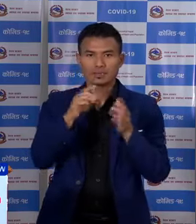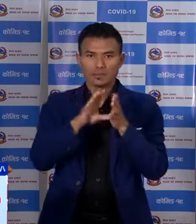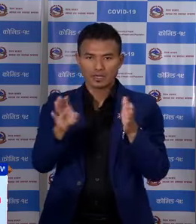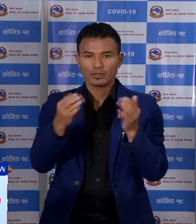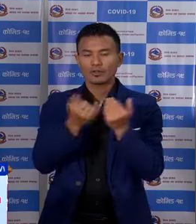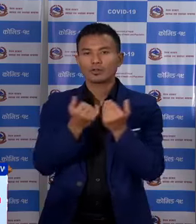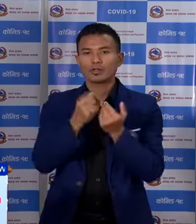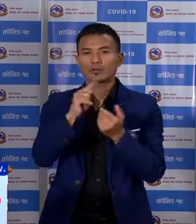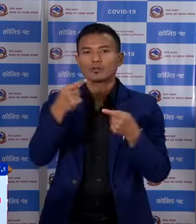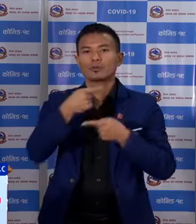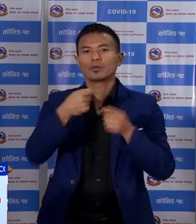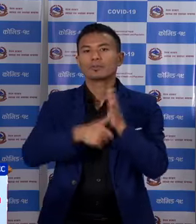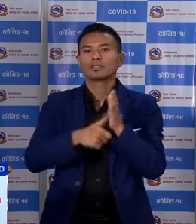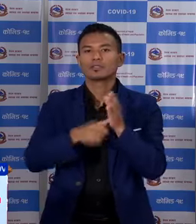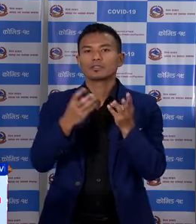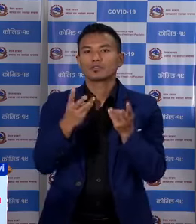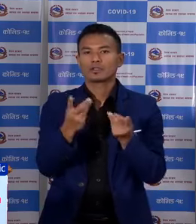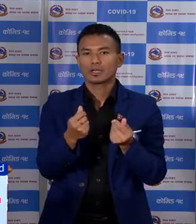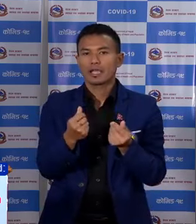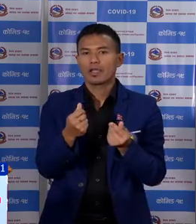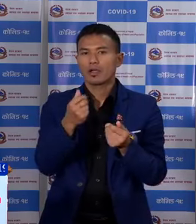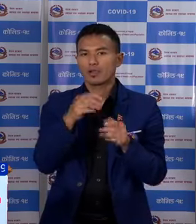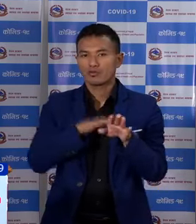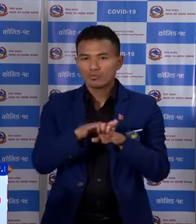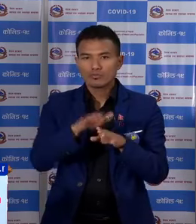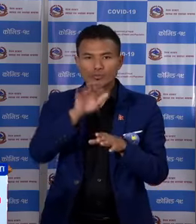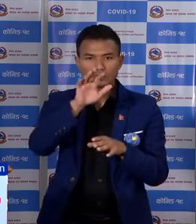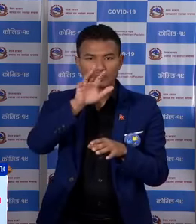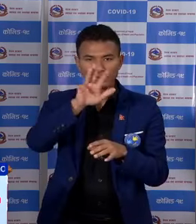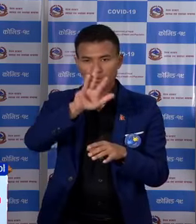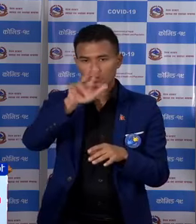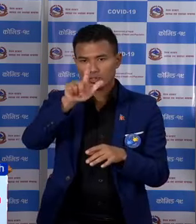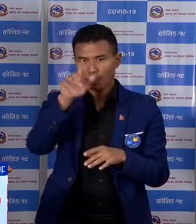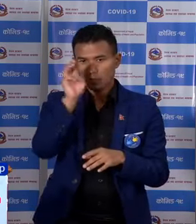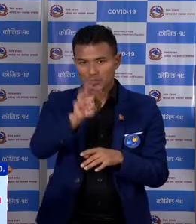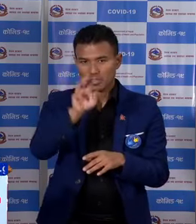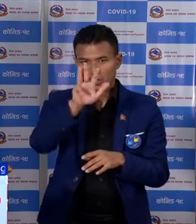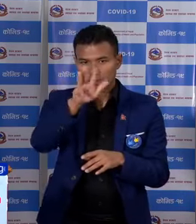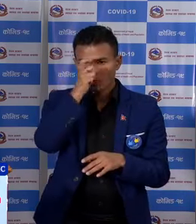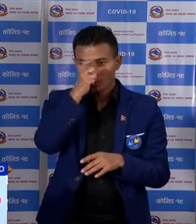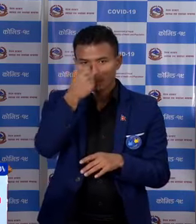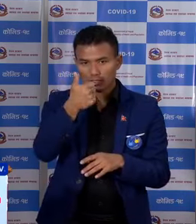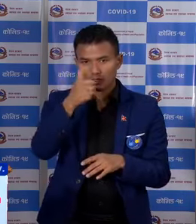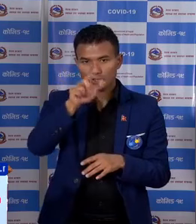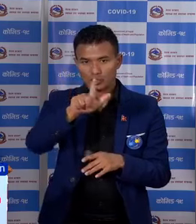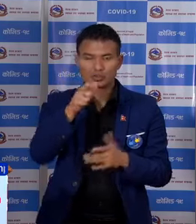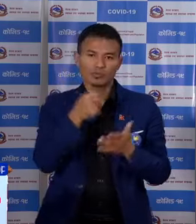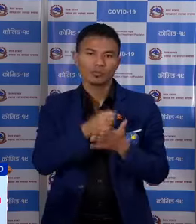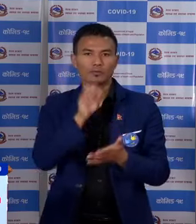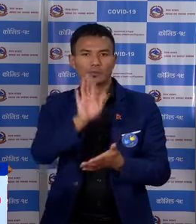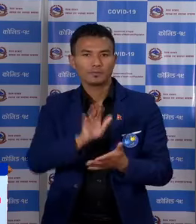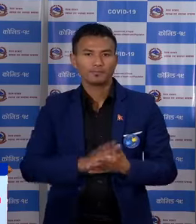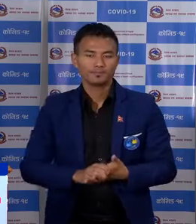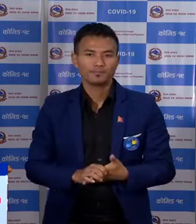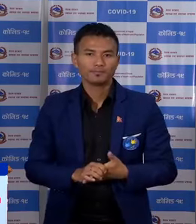गरियेका नमुना परिक्षेन को संख्या संतान्नब्य हजार नौँ साई सर्शक्ठी उगेको छा